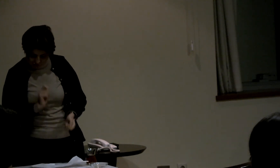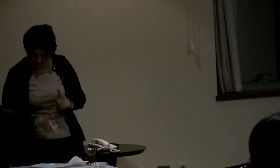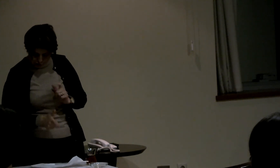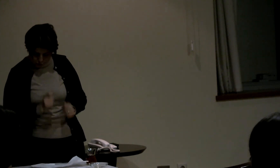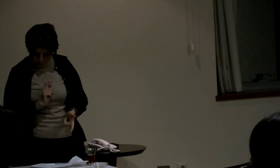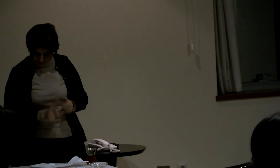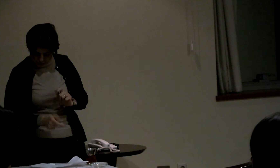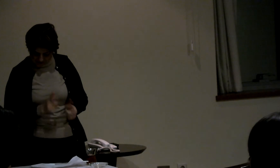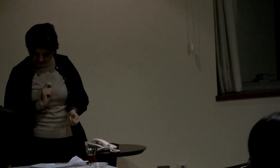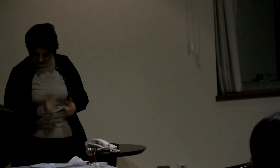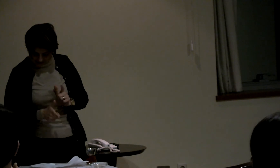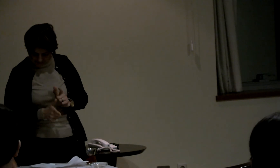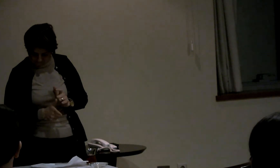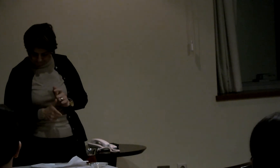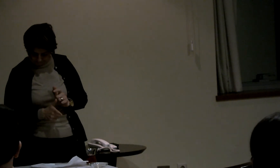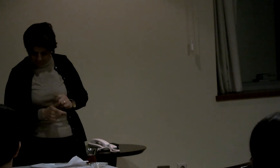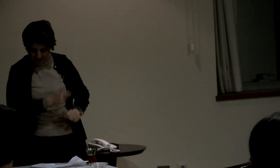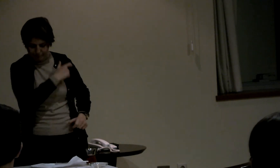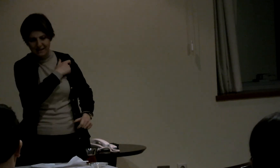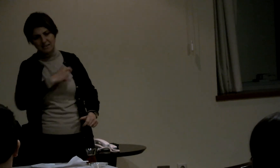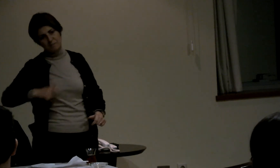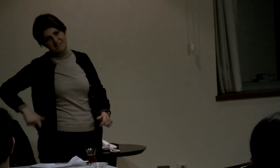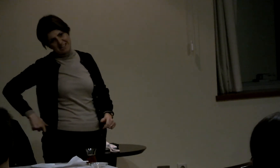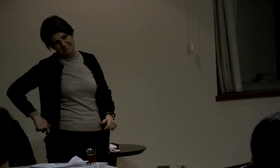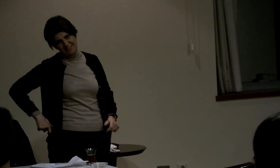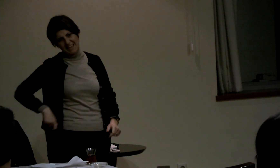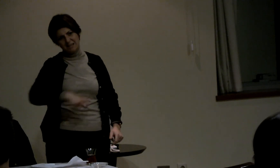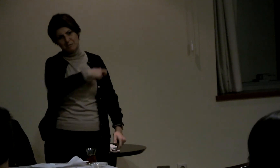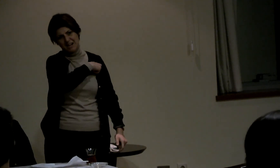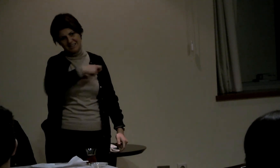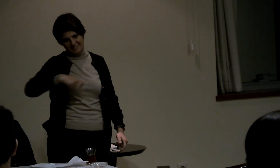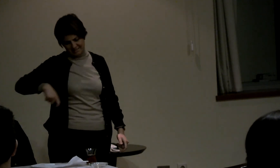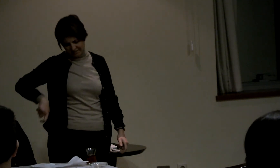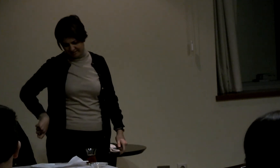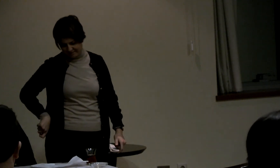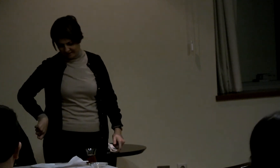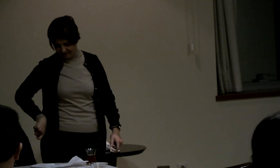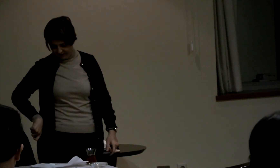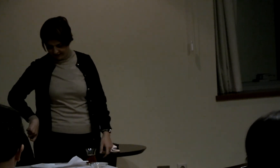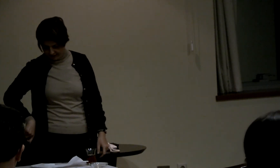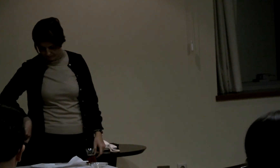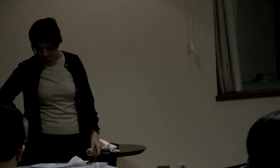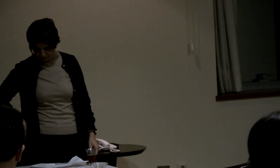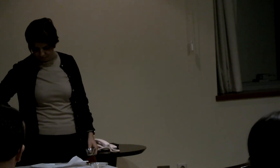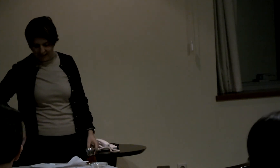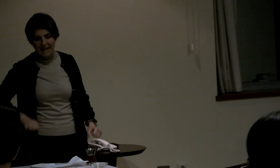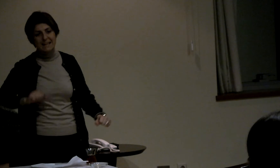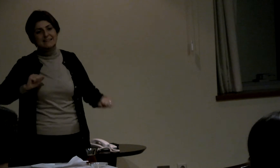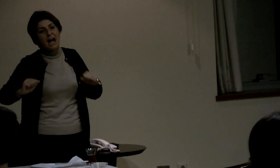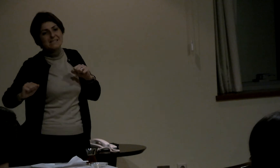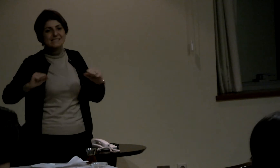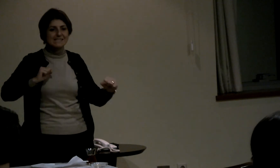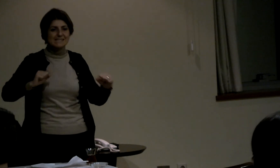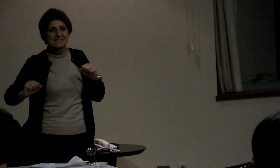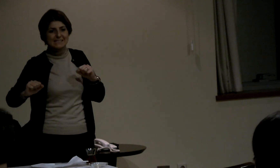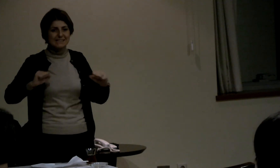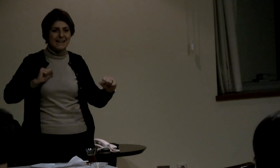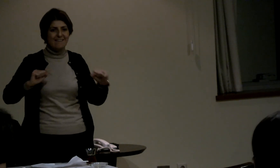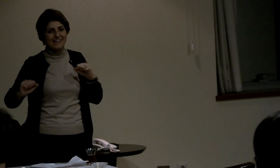Alışverişi söylemişiz. Emniyet kemeri zaten eylemin aynısı. Evet. Dans. Evet,